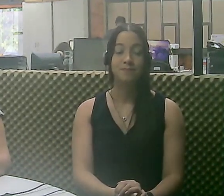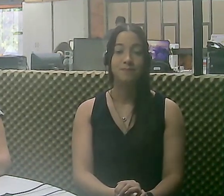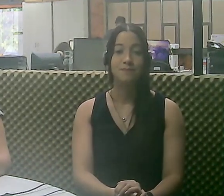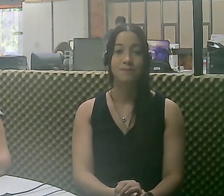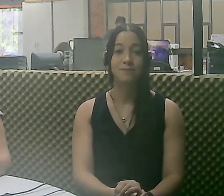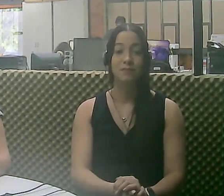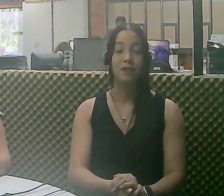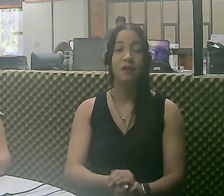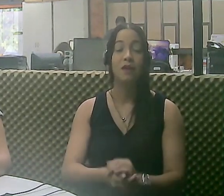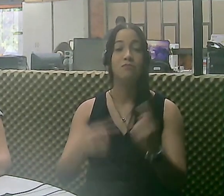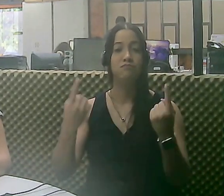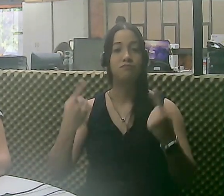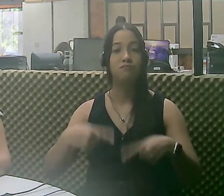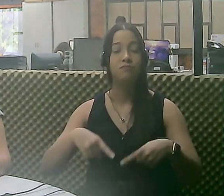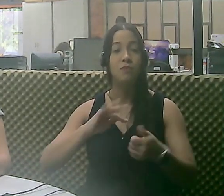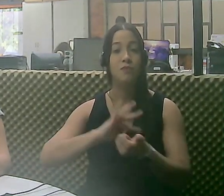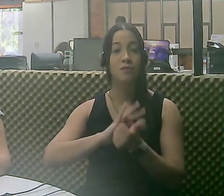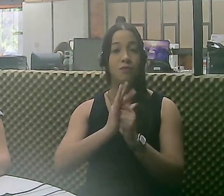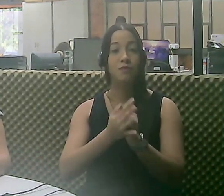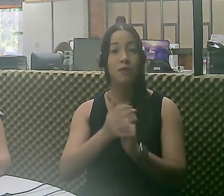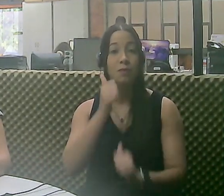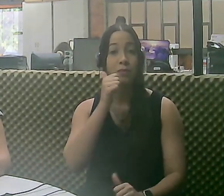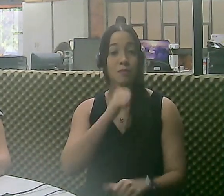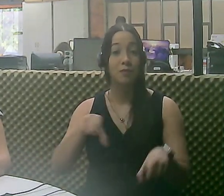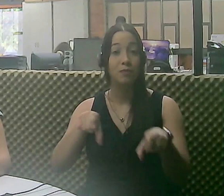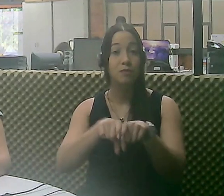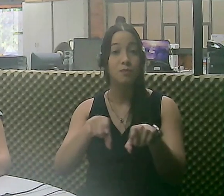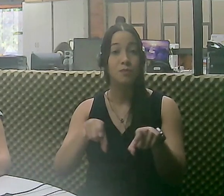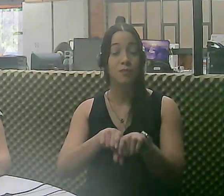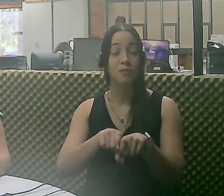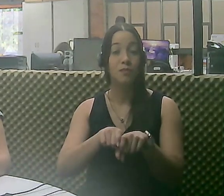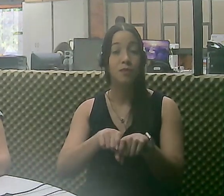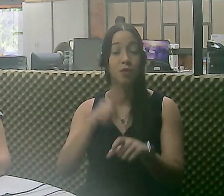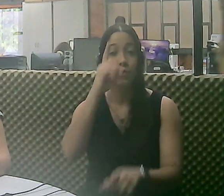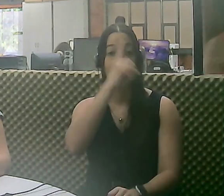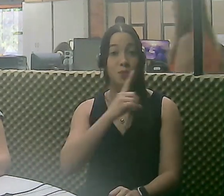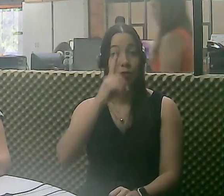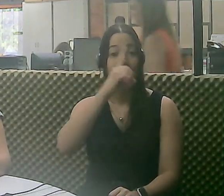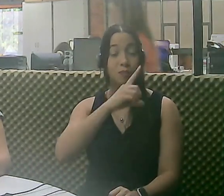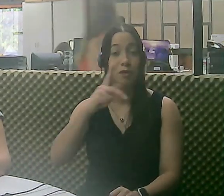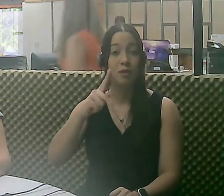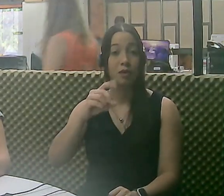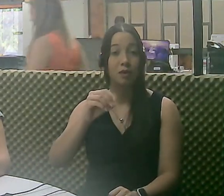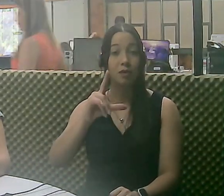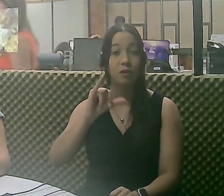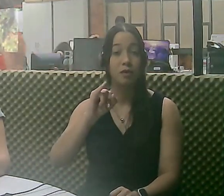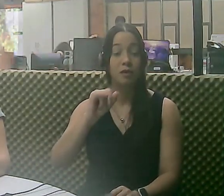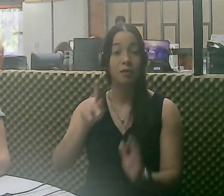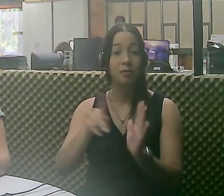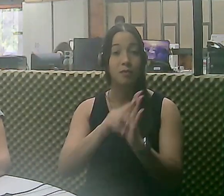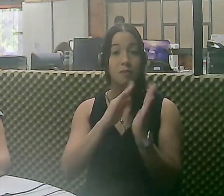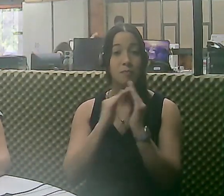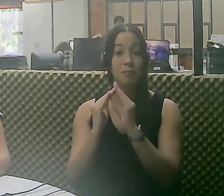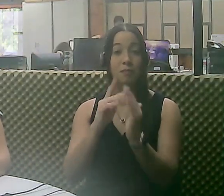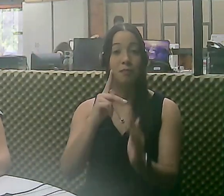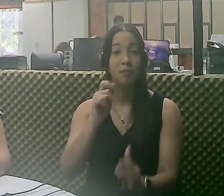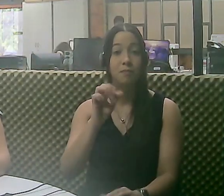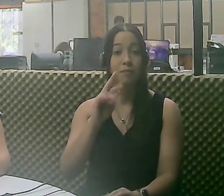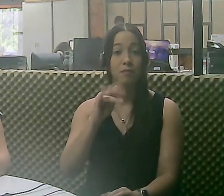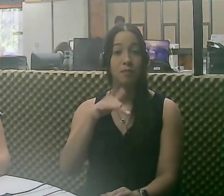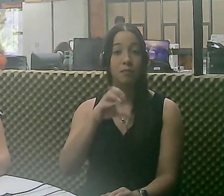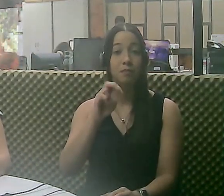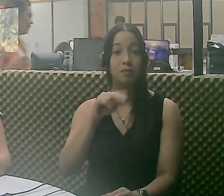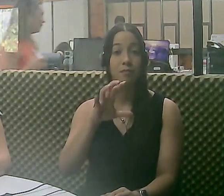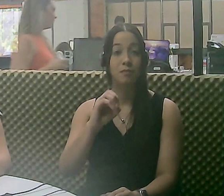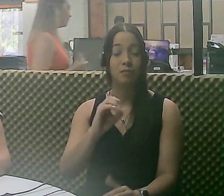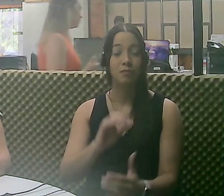Copa Futel de Futsal Feminino. Semifinais acontecem domingo no Poliesportivo Patrimônio. A